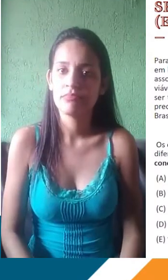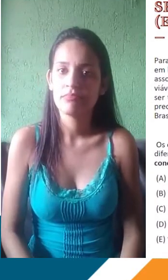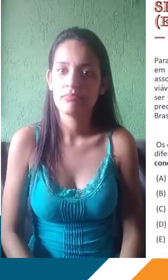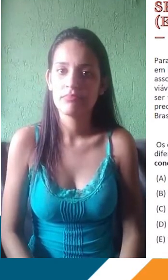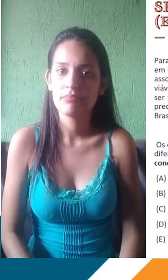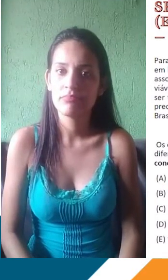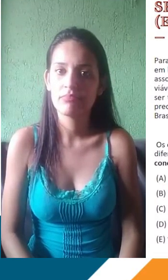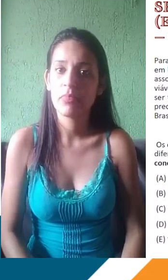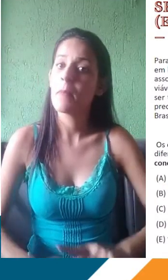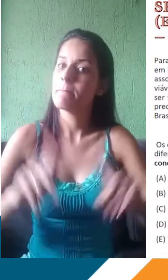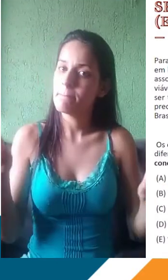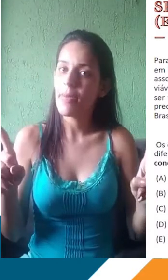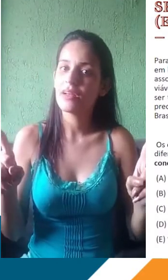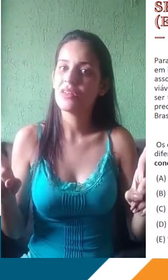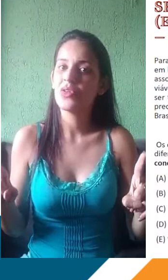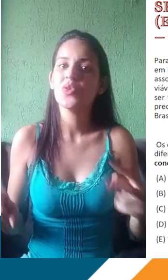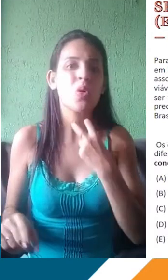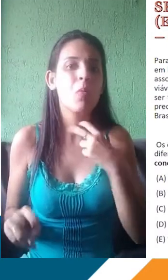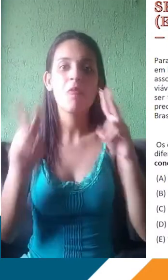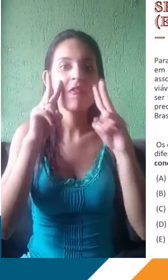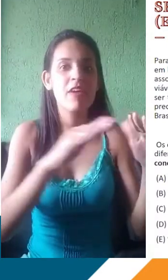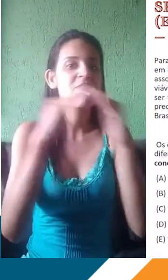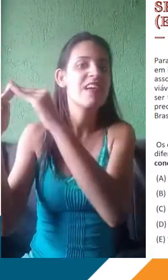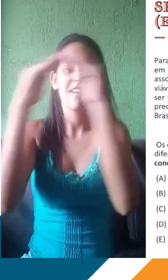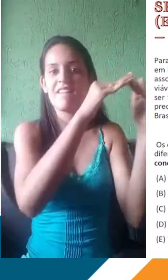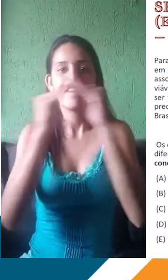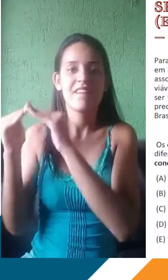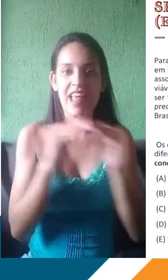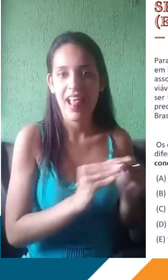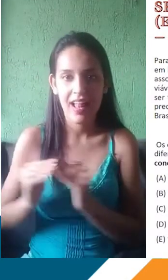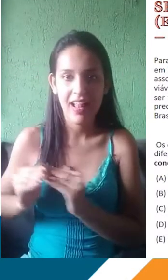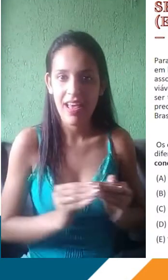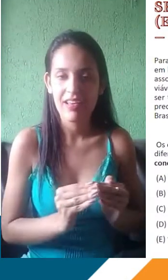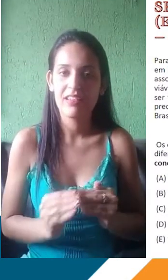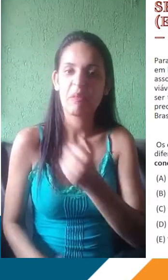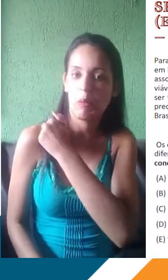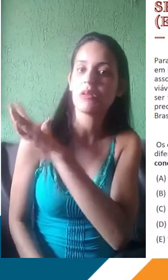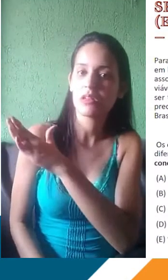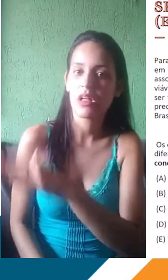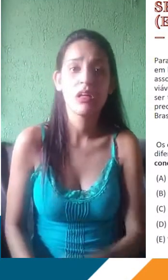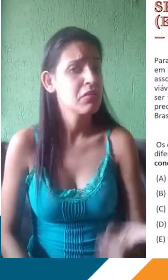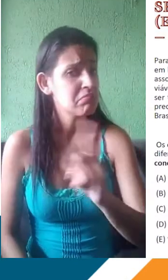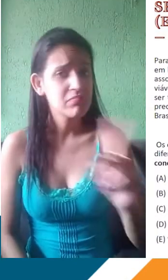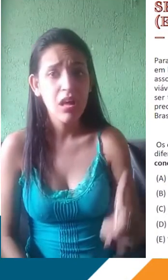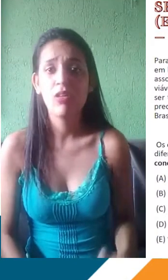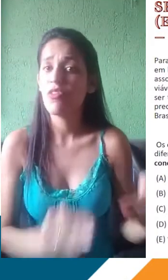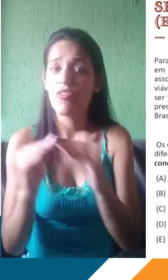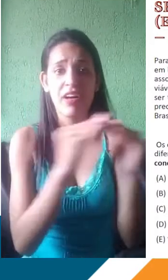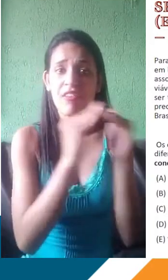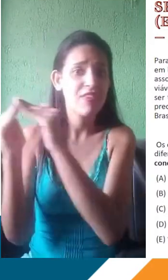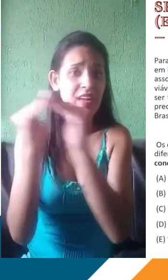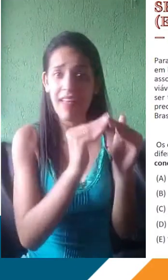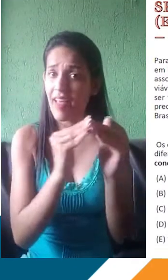olhar pitoresco ou preconceituoso. As favelas são, afinal, produto direto do urbanismo moderno e sua história